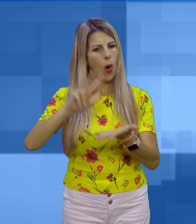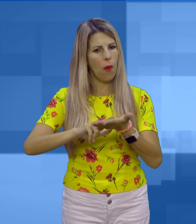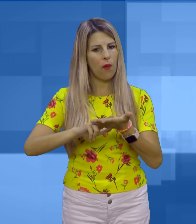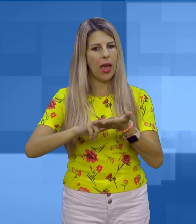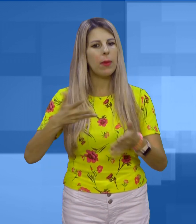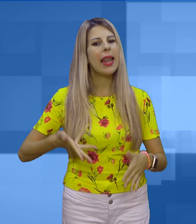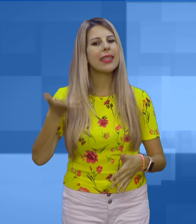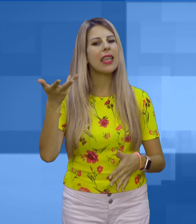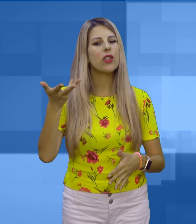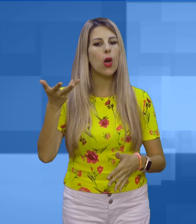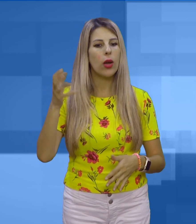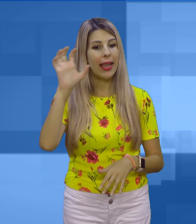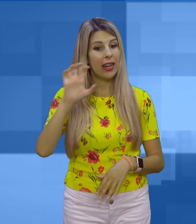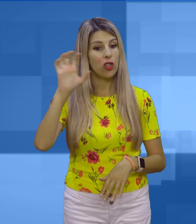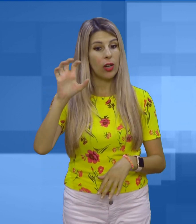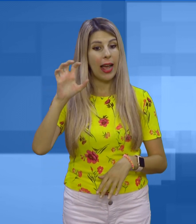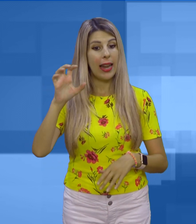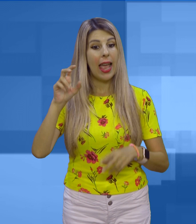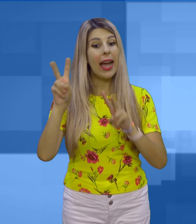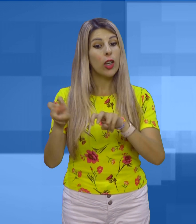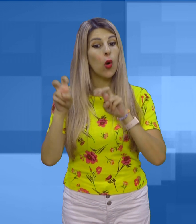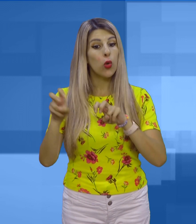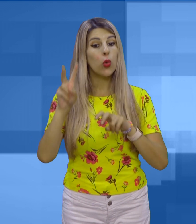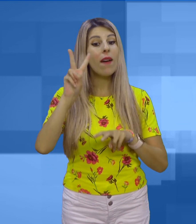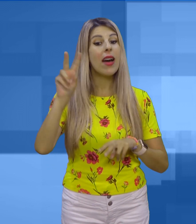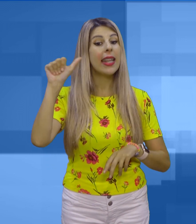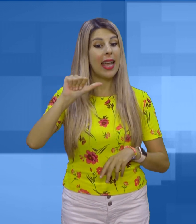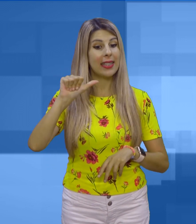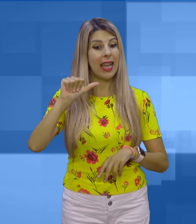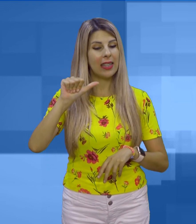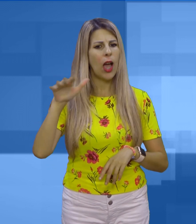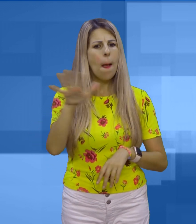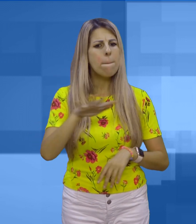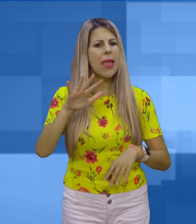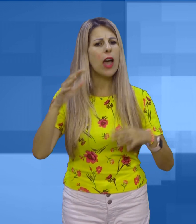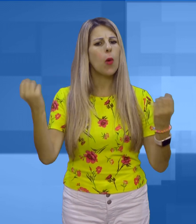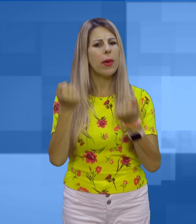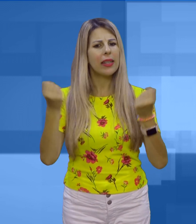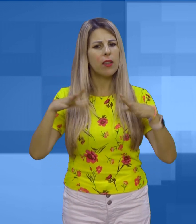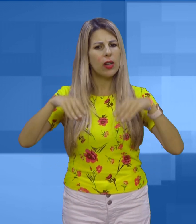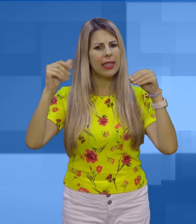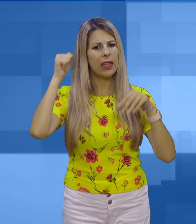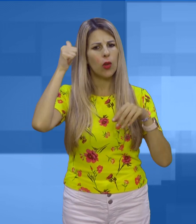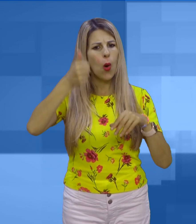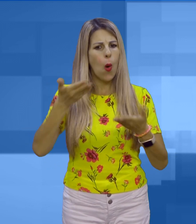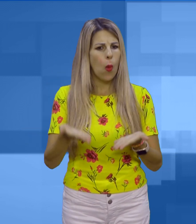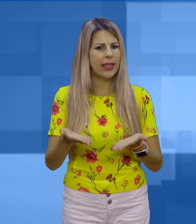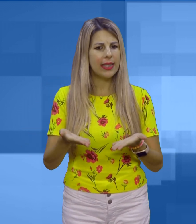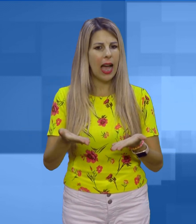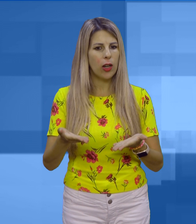stato l'assessore regionale dell'agricoltura Valeria Satta. Il piano operativo iniziato da quest'anno è avvenuto con